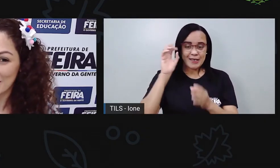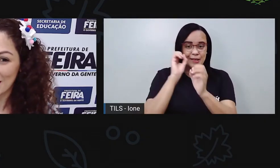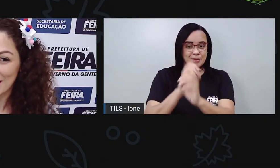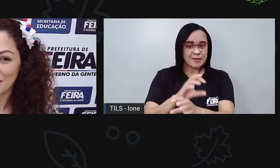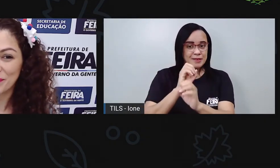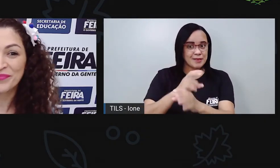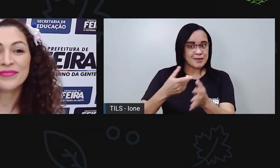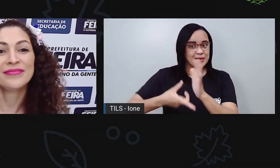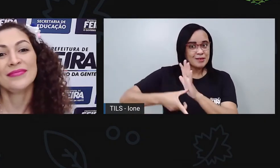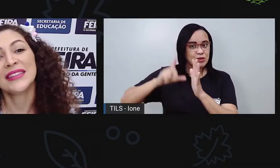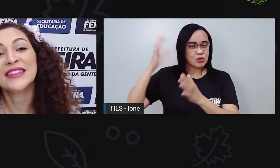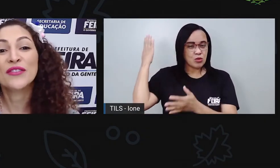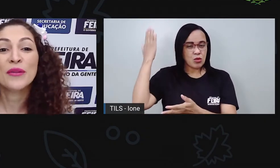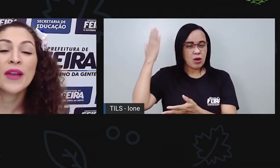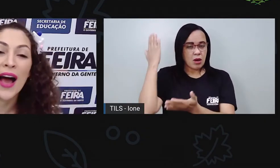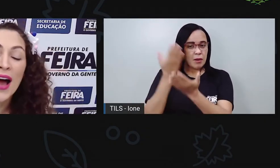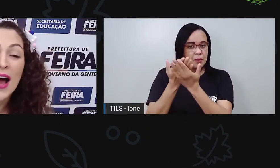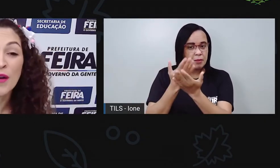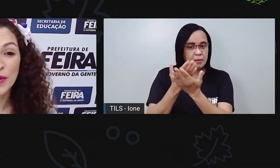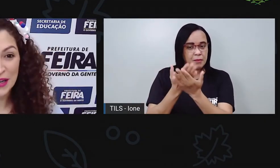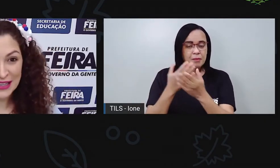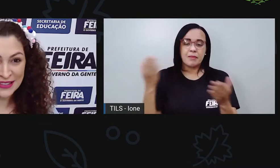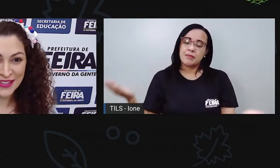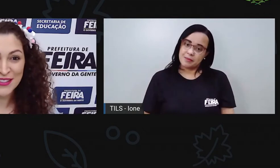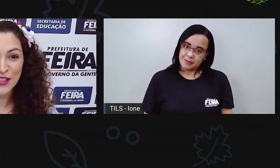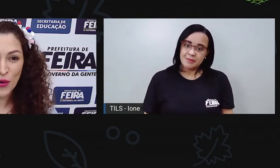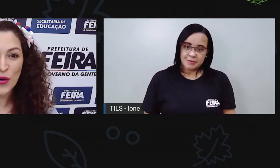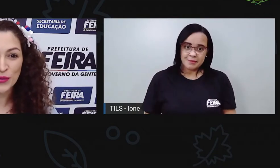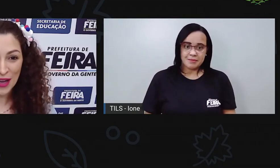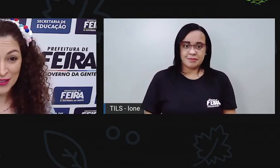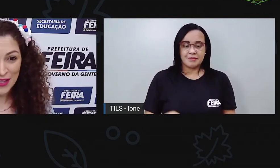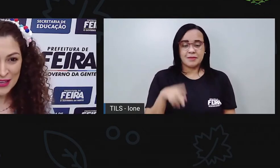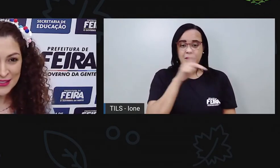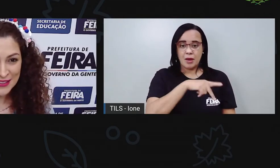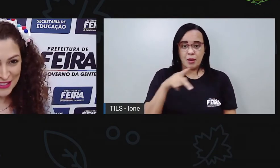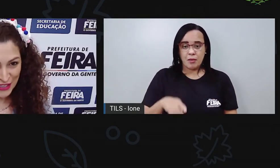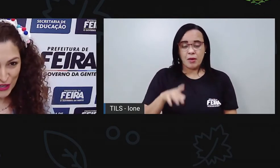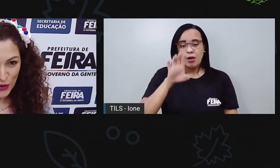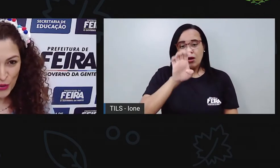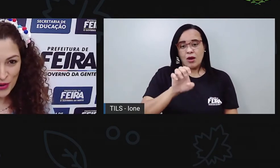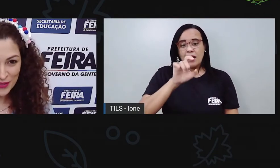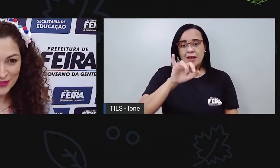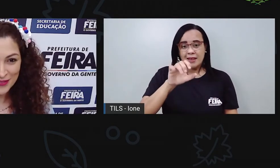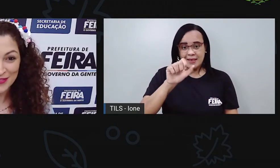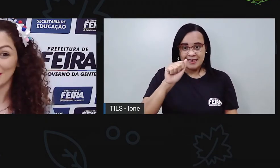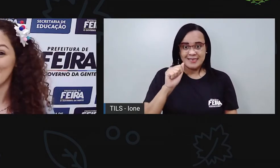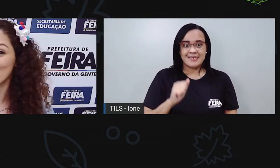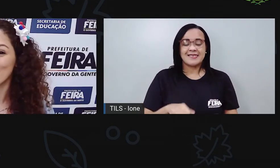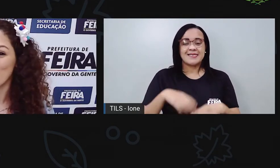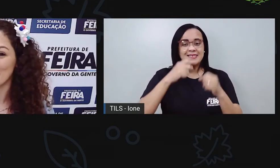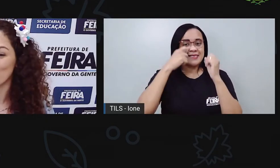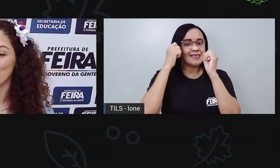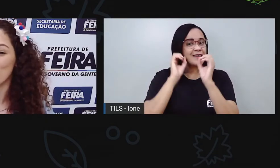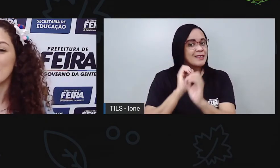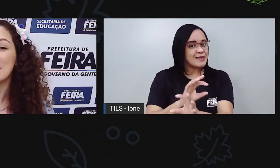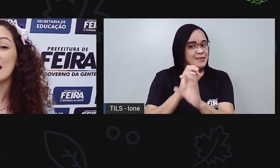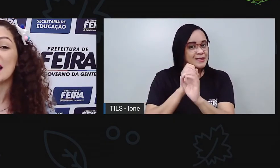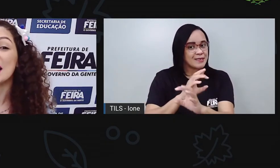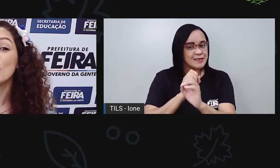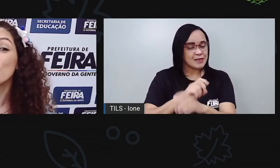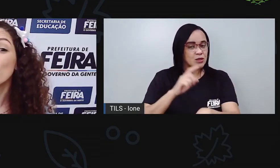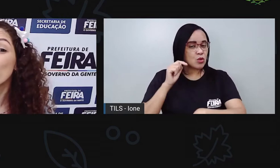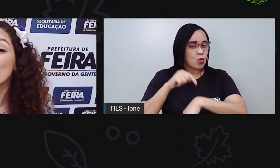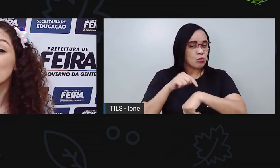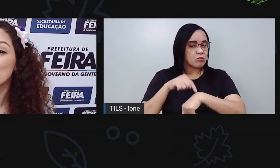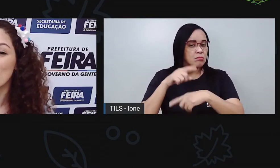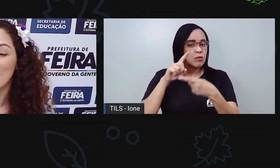aula passada? Então vamos lá. A Proelisa ensinou a contar até 5. Isso mesmo.